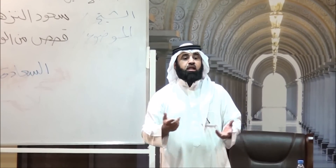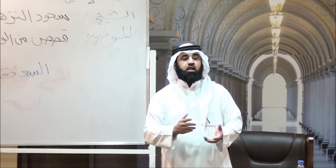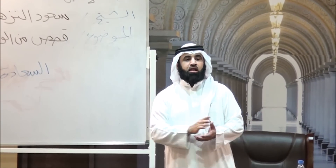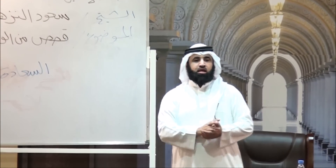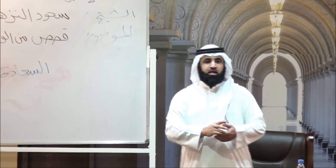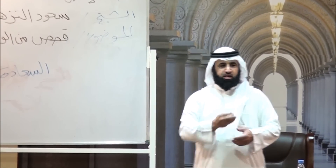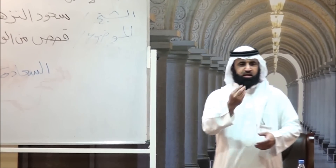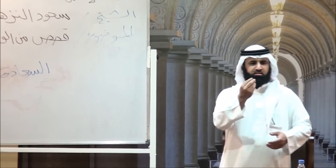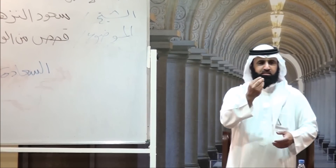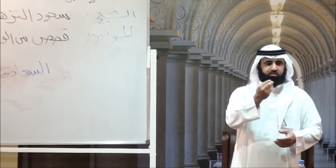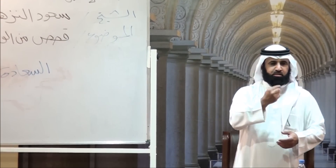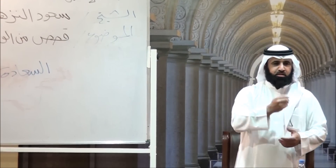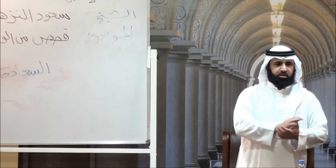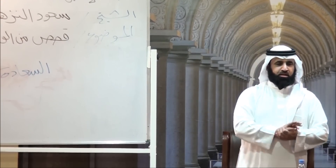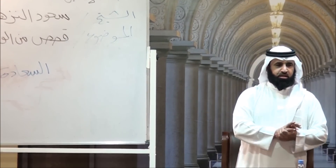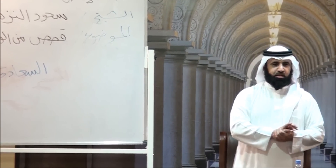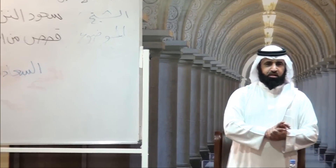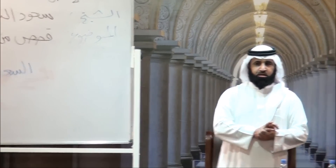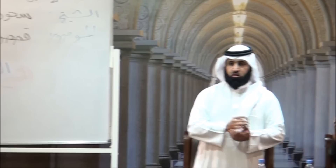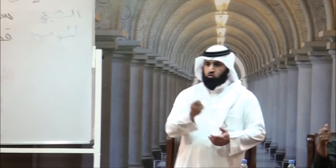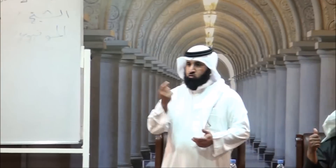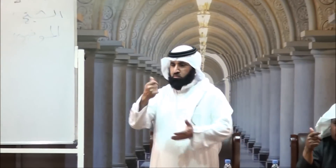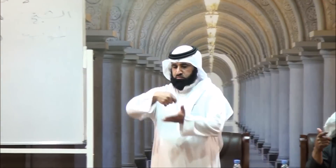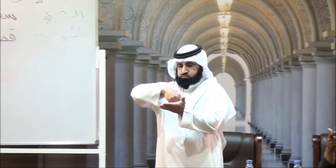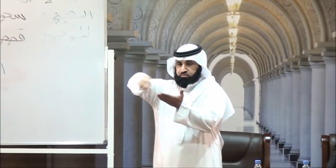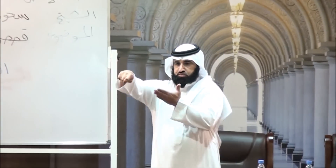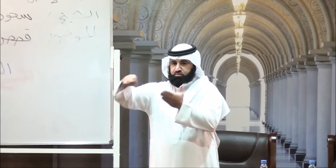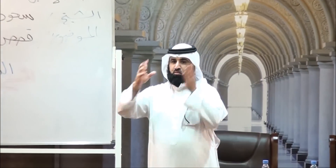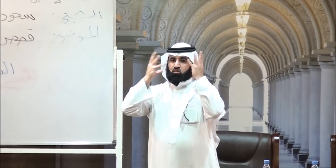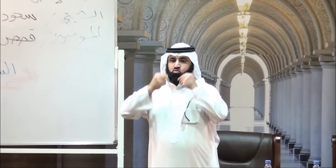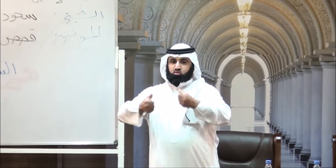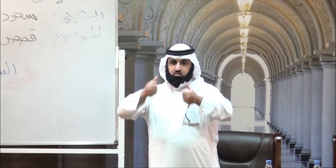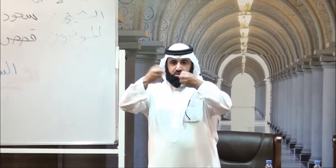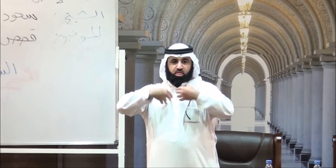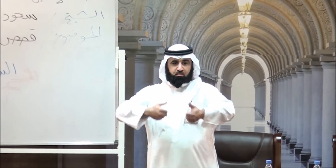ما في ناس هل هي بالفلوس؟